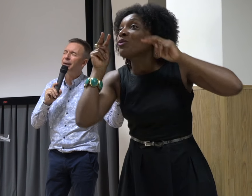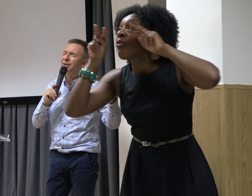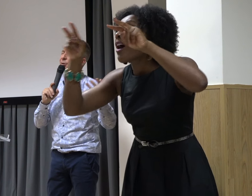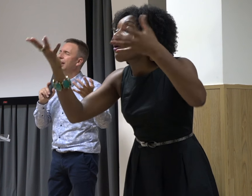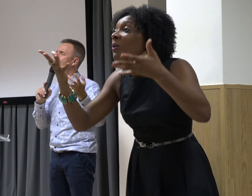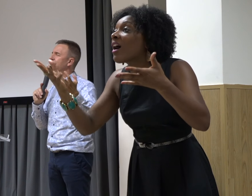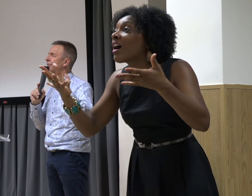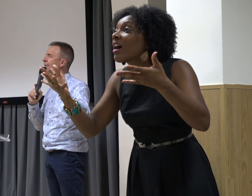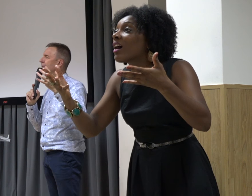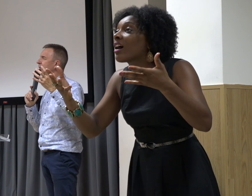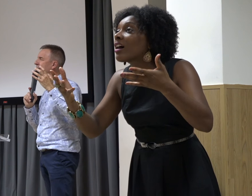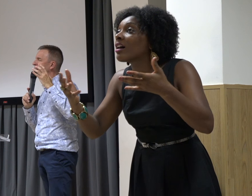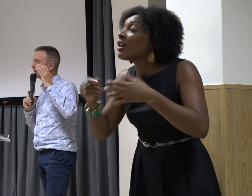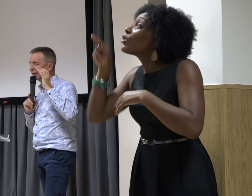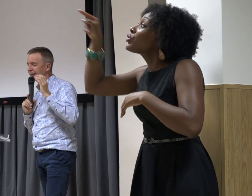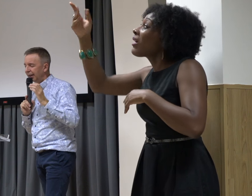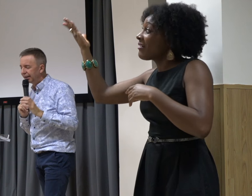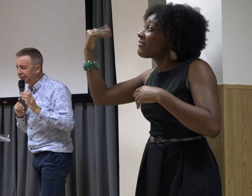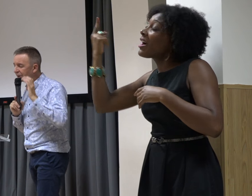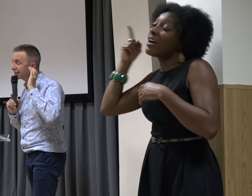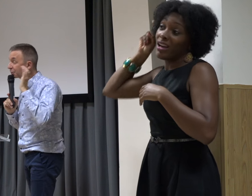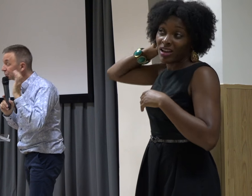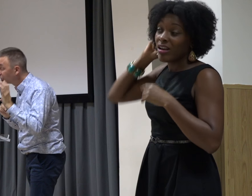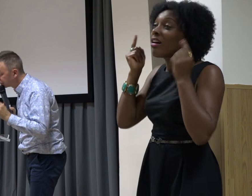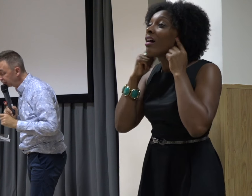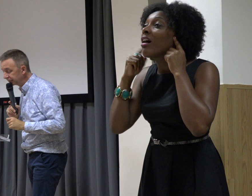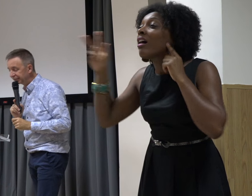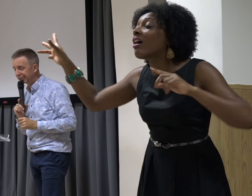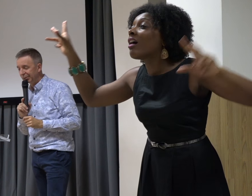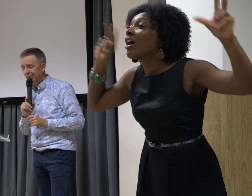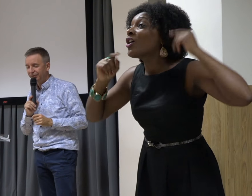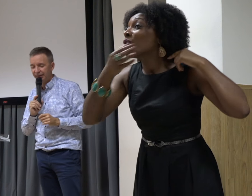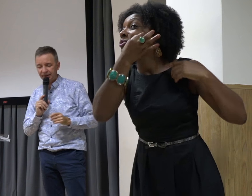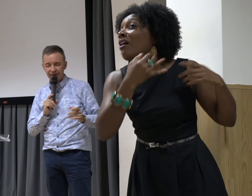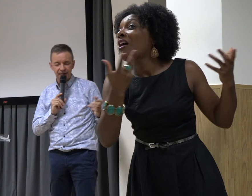Écoute par mes oreilles et dis-moi ce que tu entends.